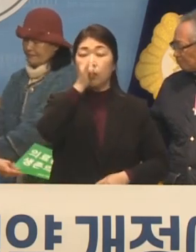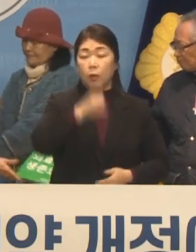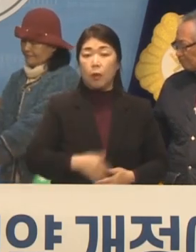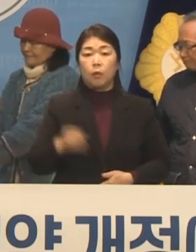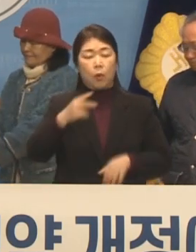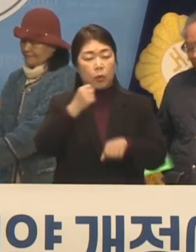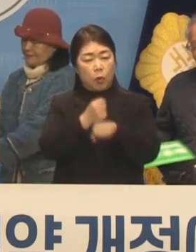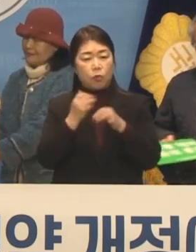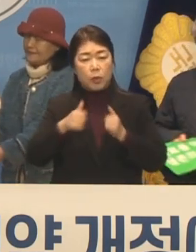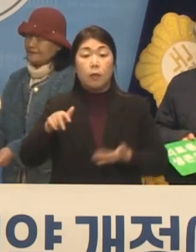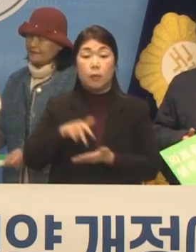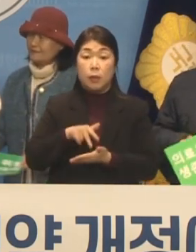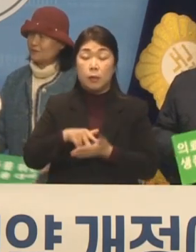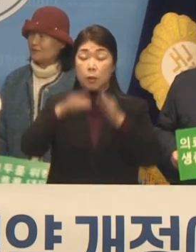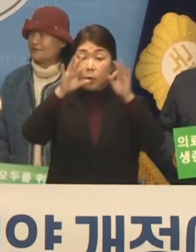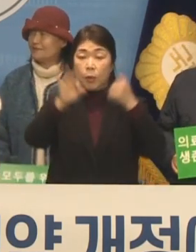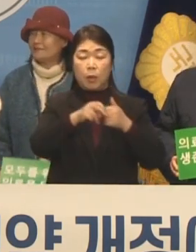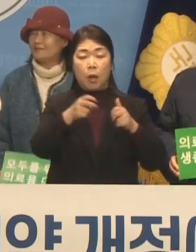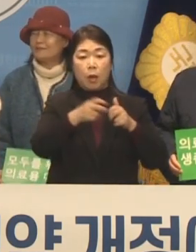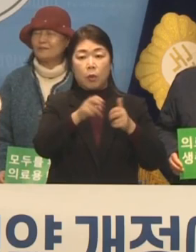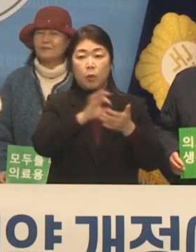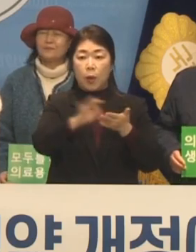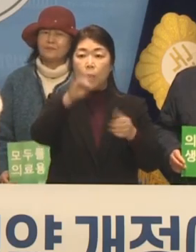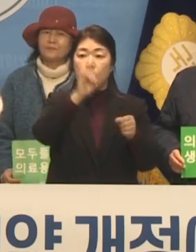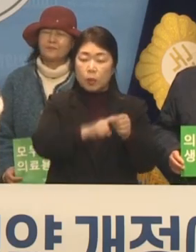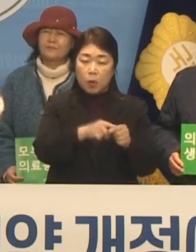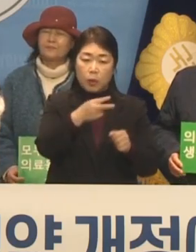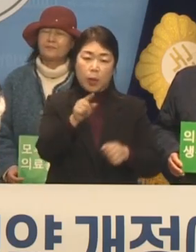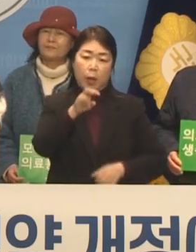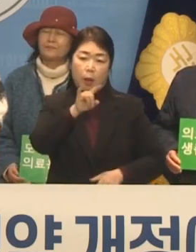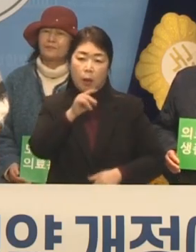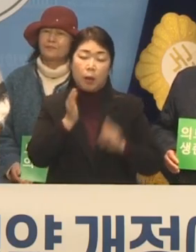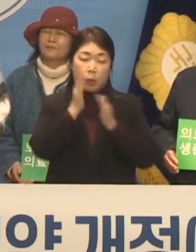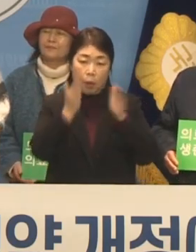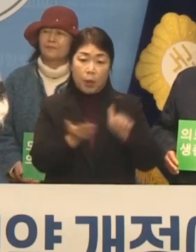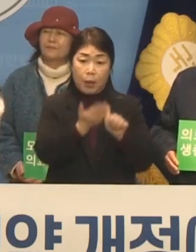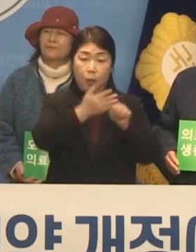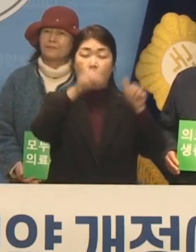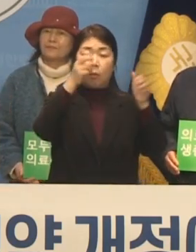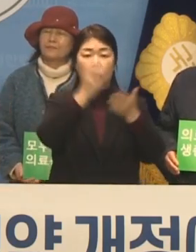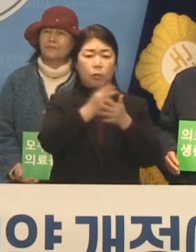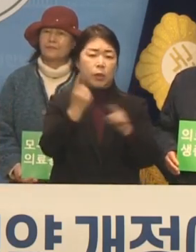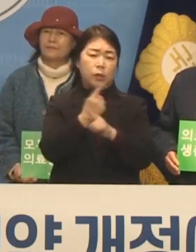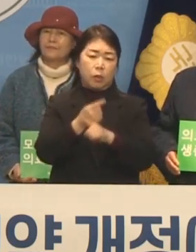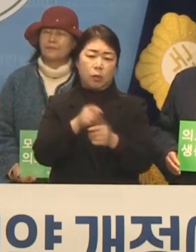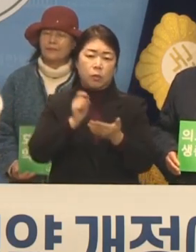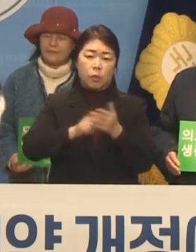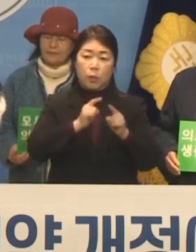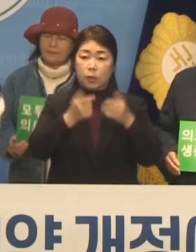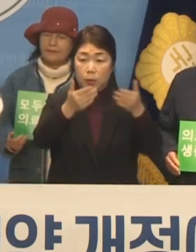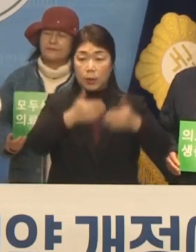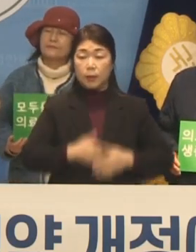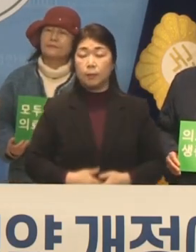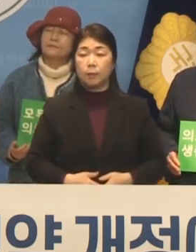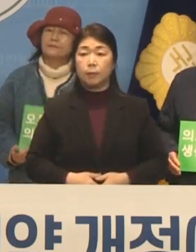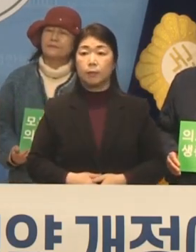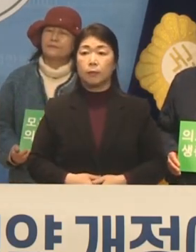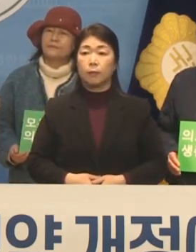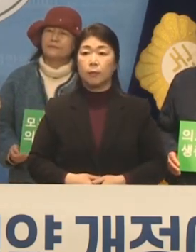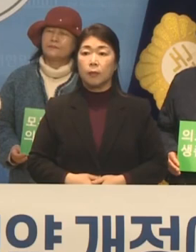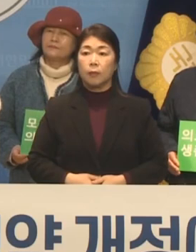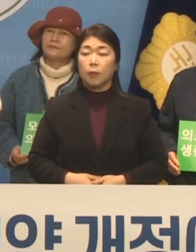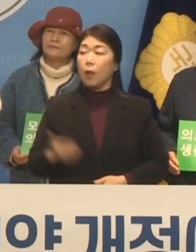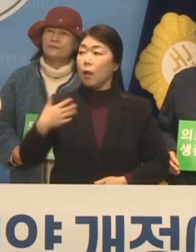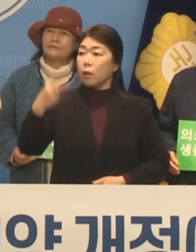연구자 관점에서 의료 목적 대마 허가를 위한 법령 개정을 촉구하고자 이 자리에 섰습니다.